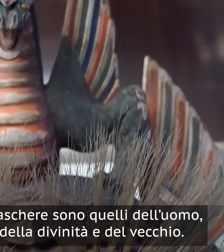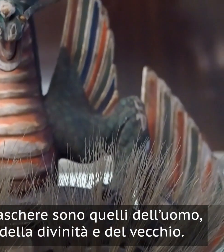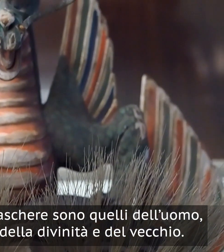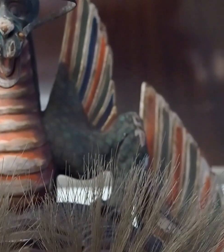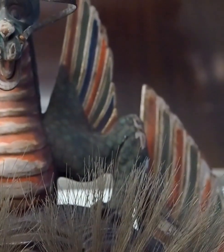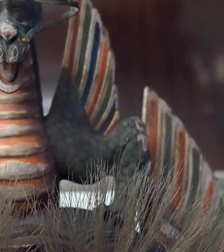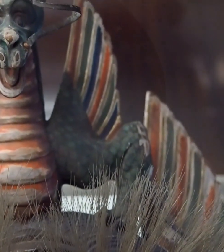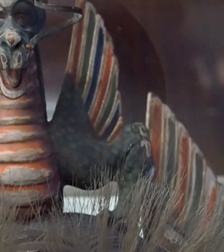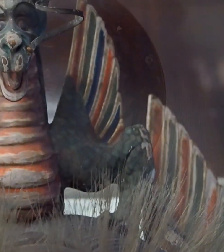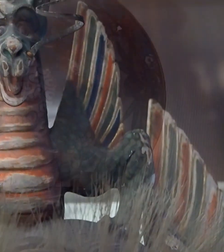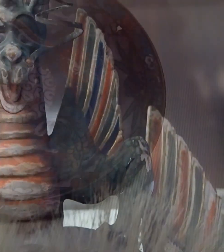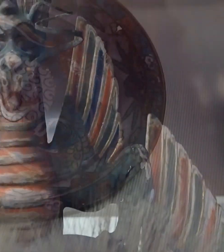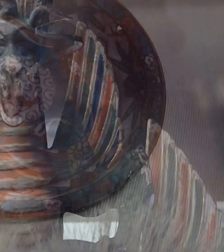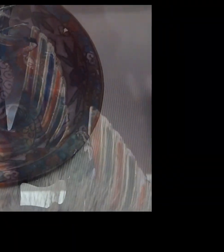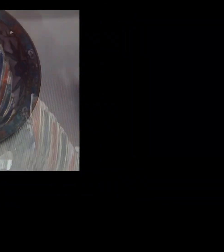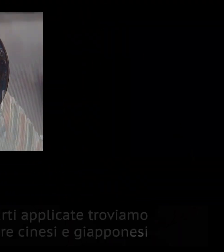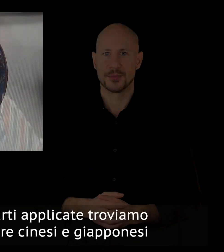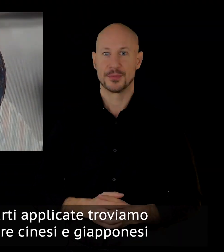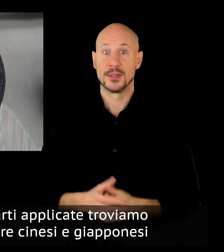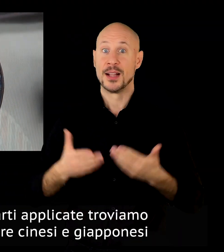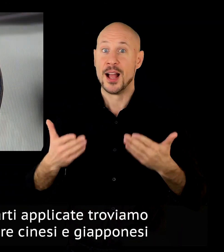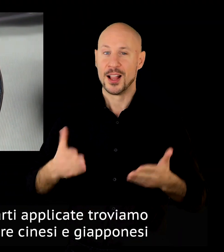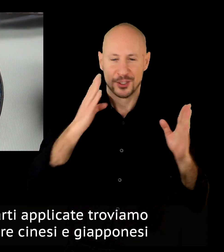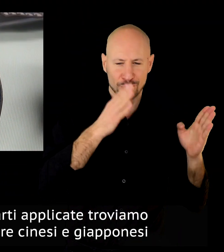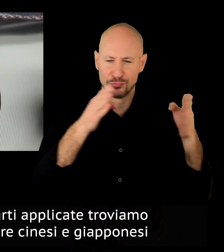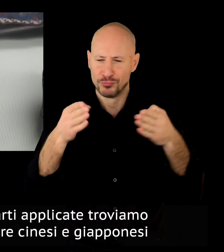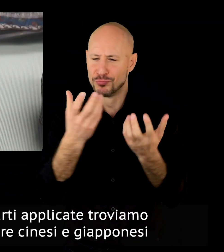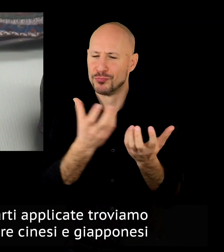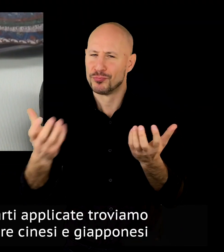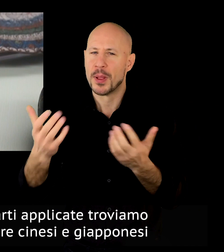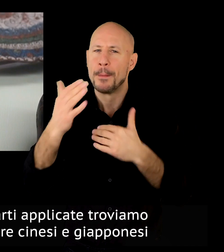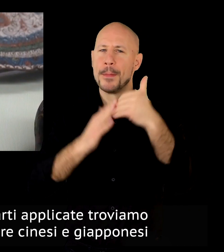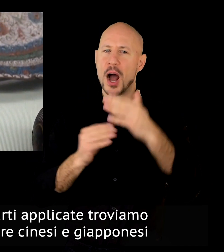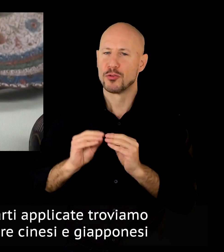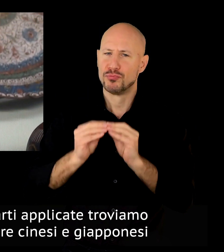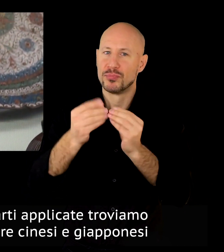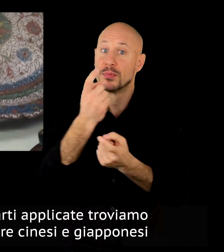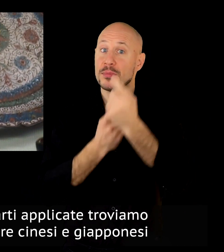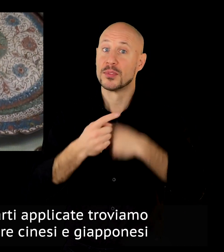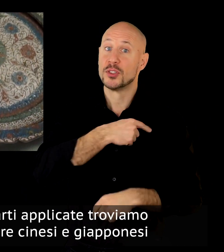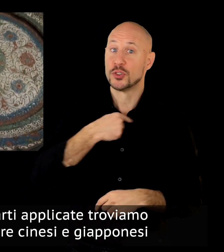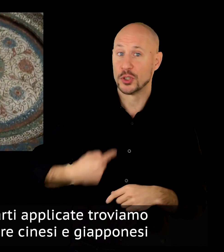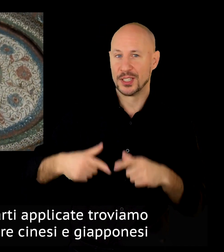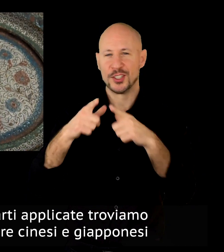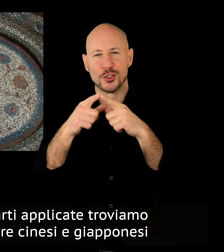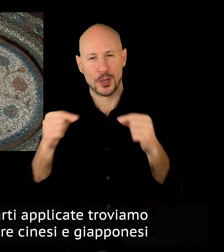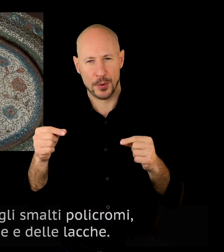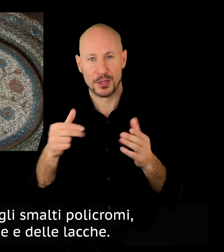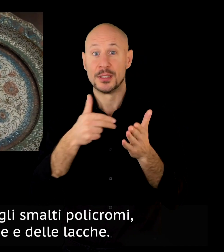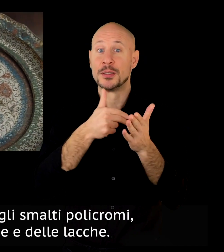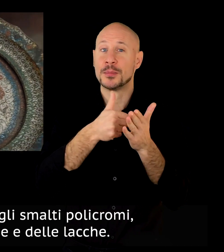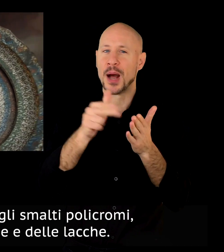vecchio nella sezione delle arti applicate troviamo una selezione di opere cinesi e giapponesi